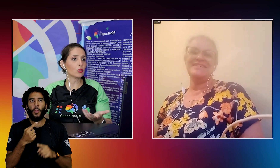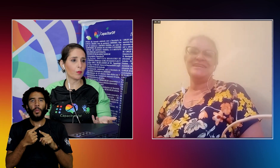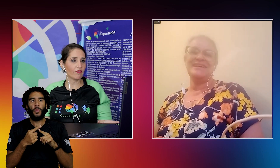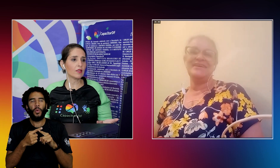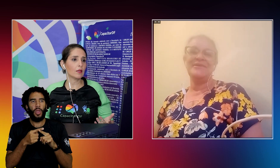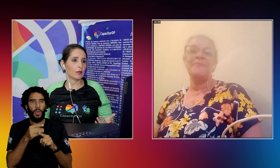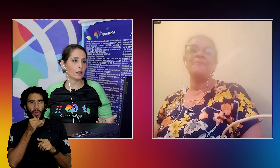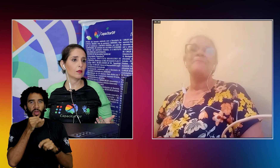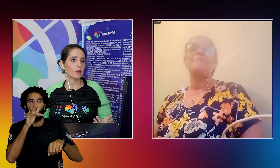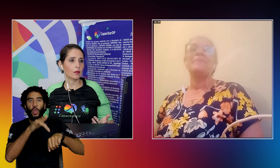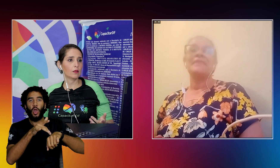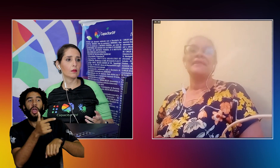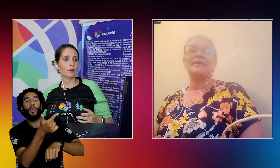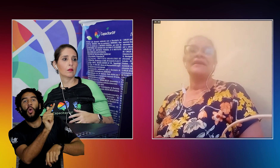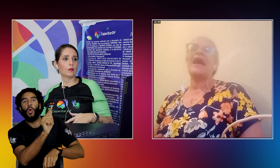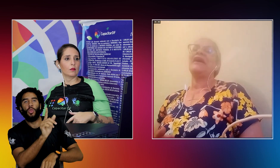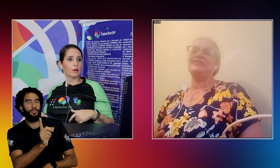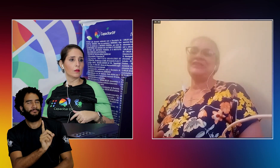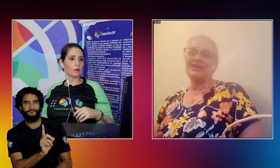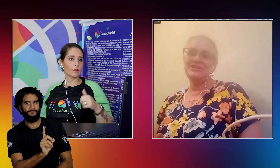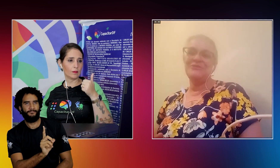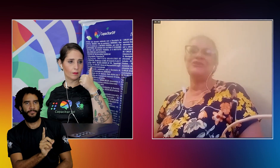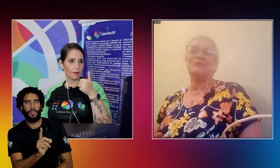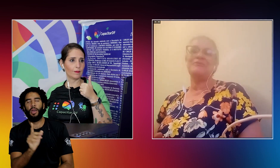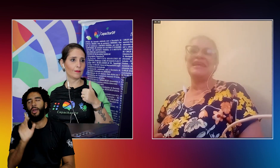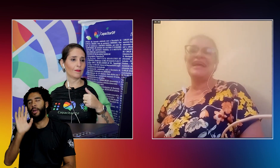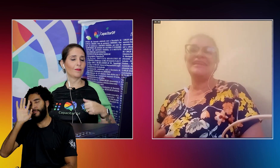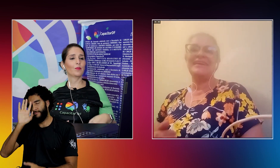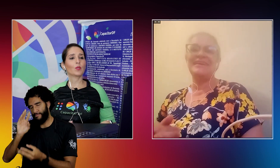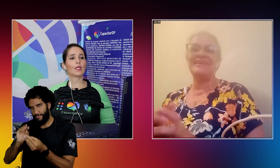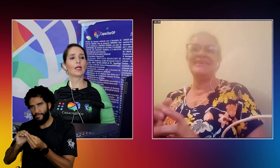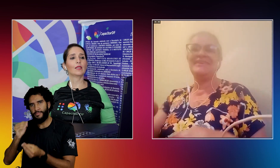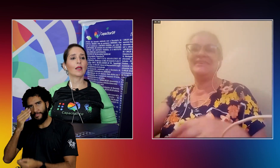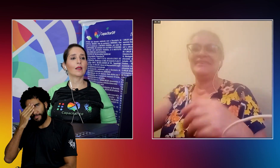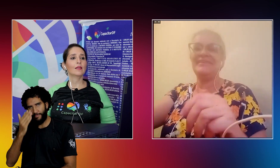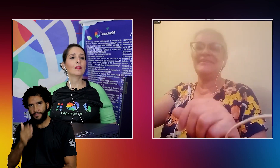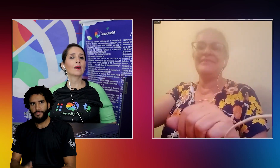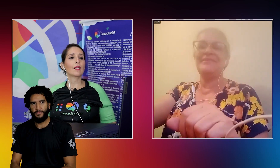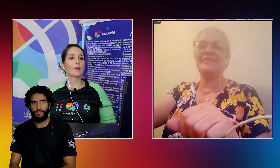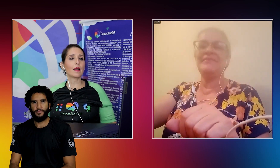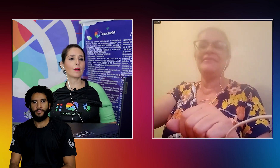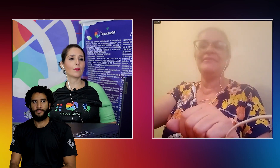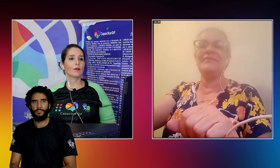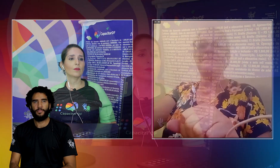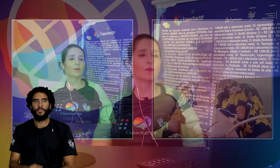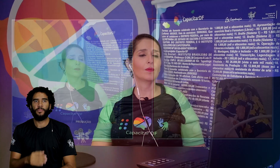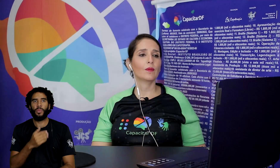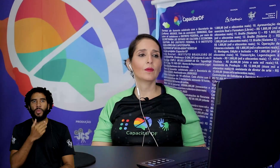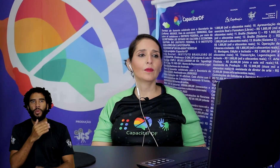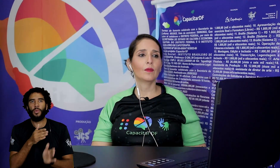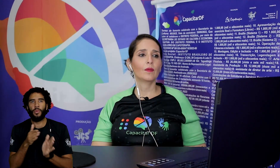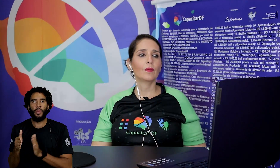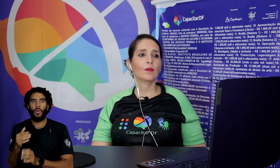no outro para fazer. Entendi. Muito obrigada. Por nada. Cabral.